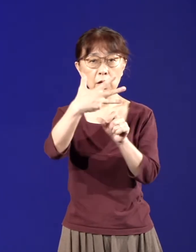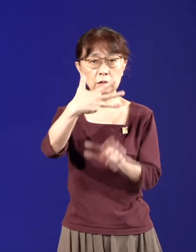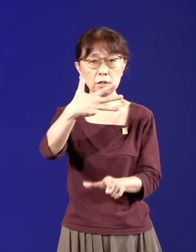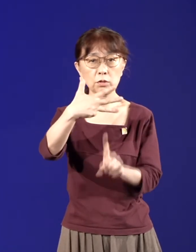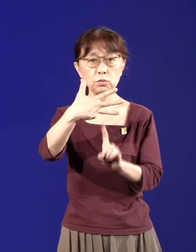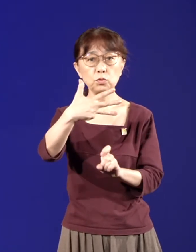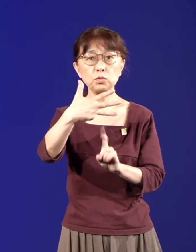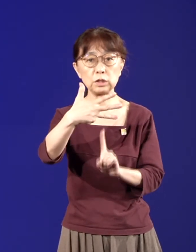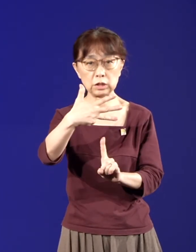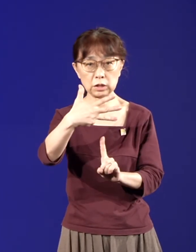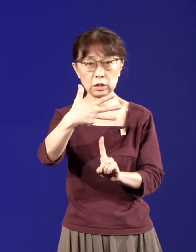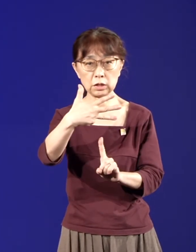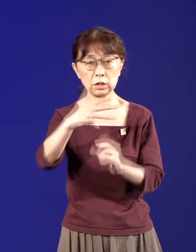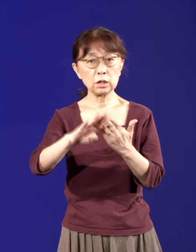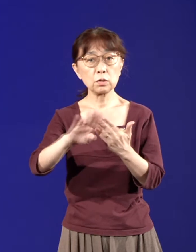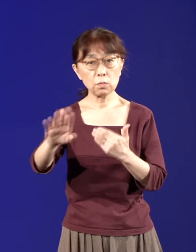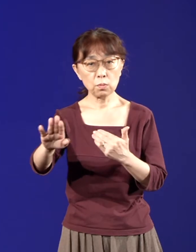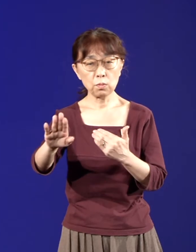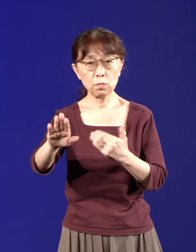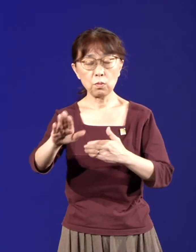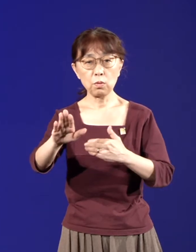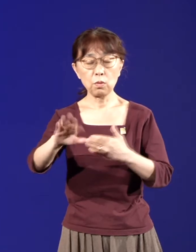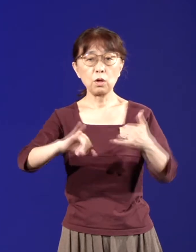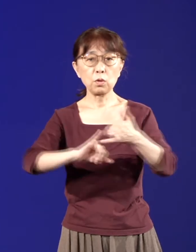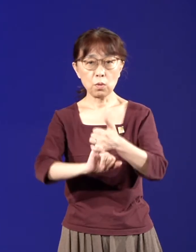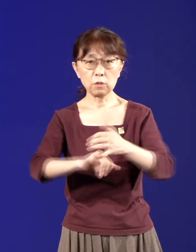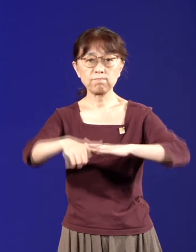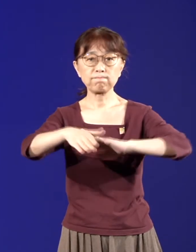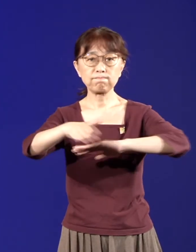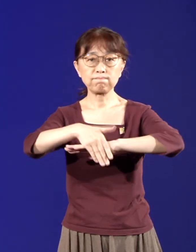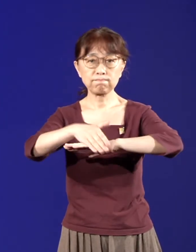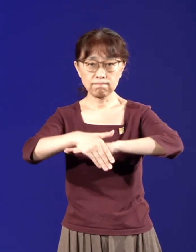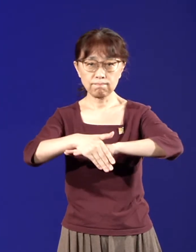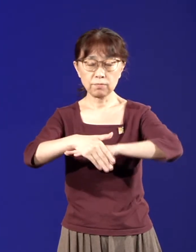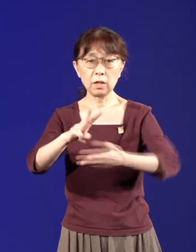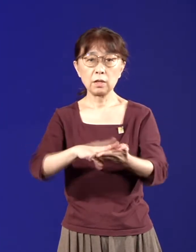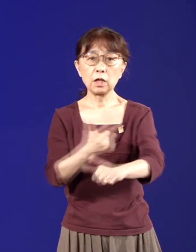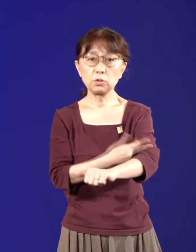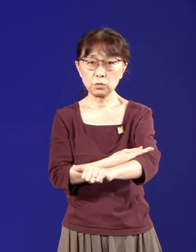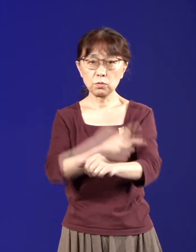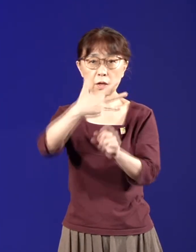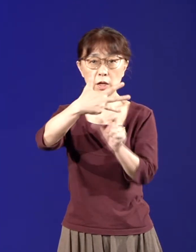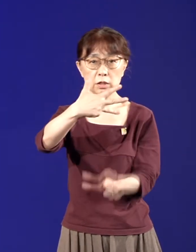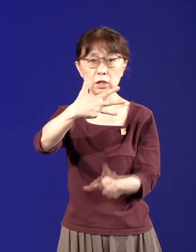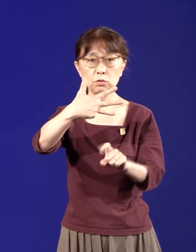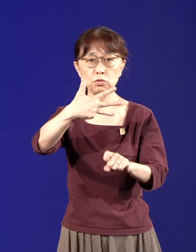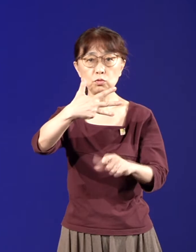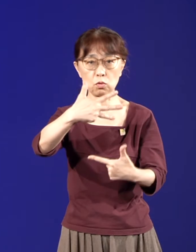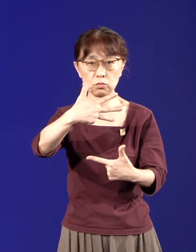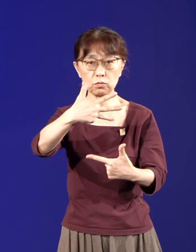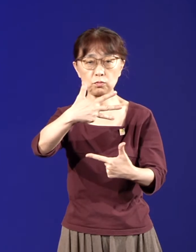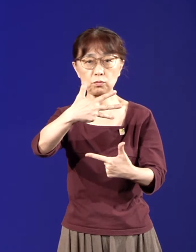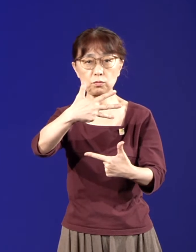11日から受付予約を開始いたしまして、接種は16日から